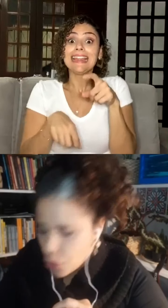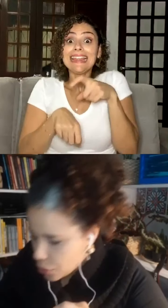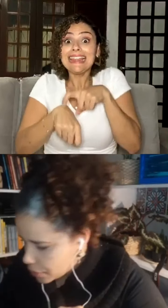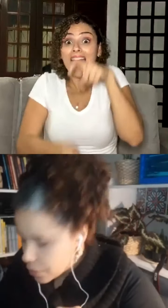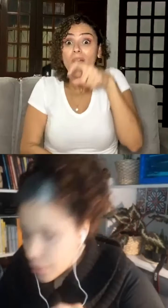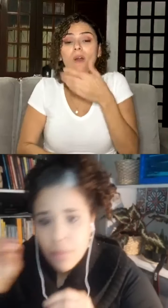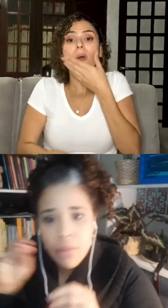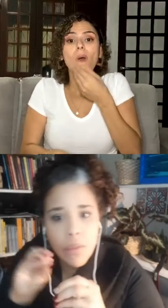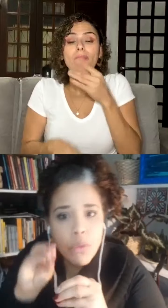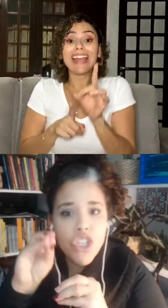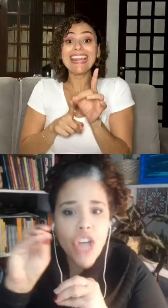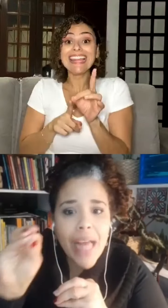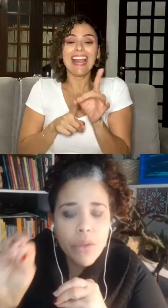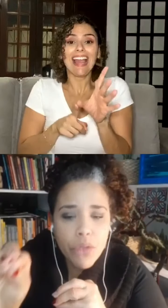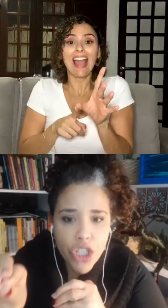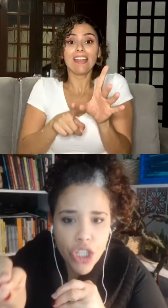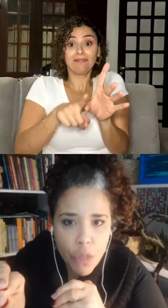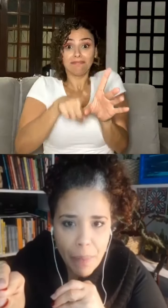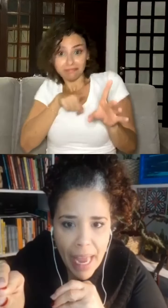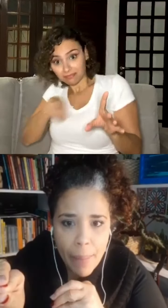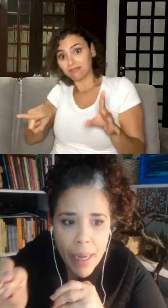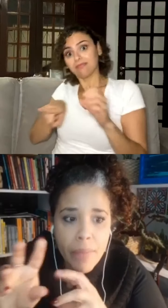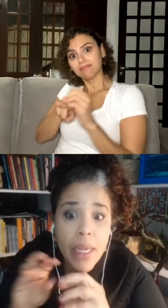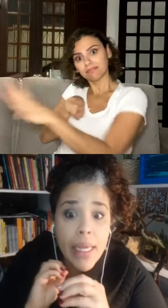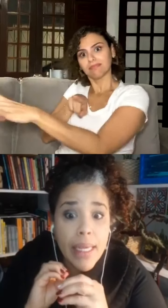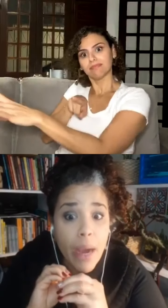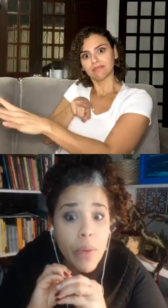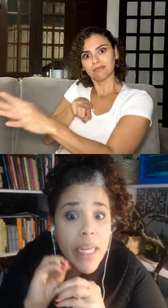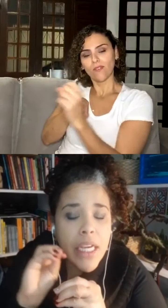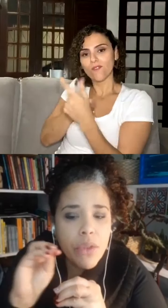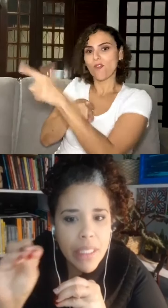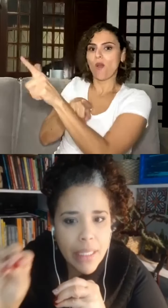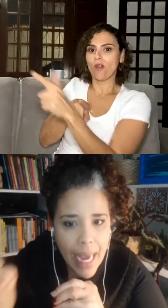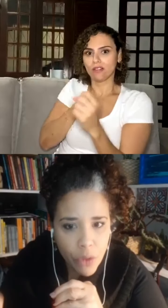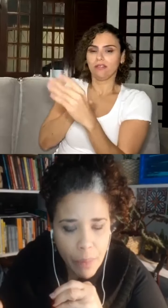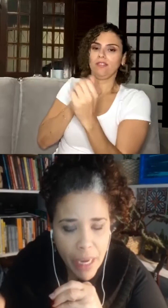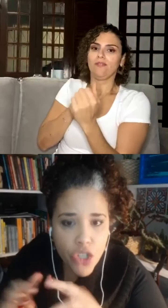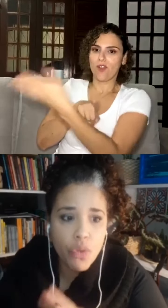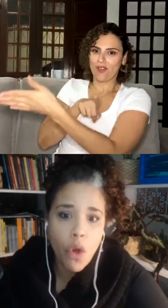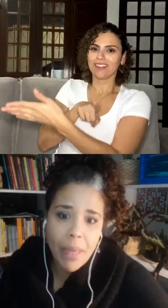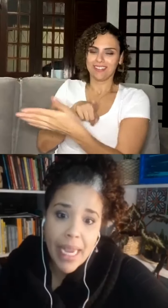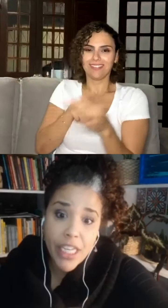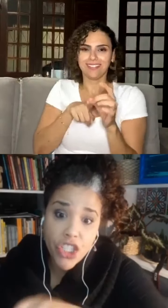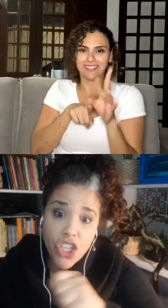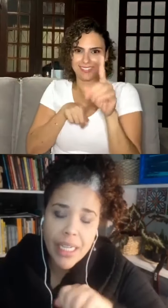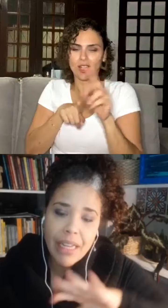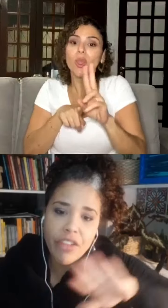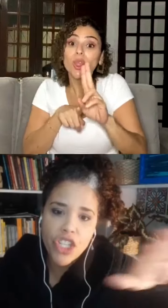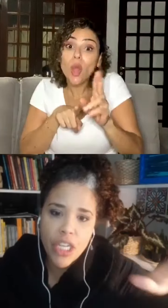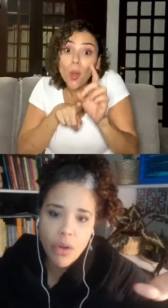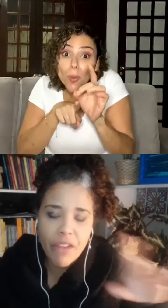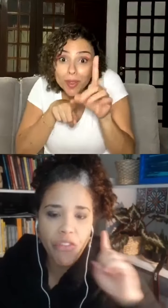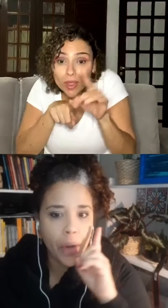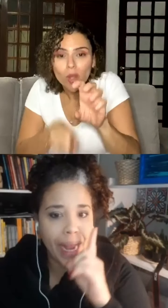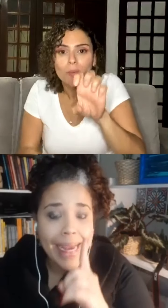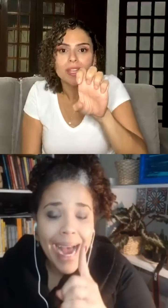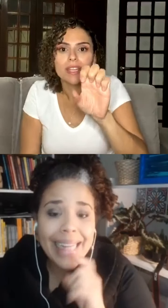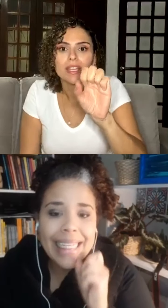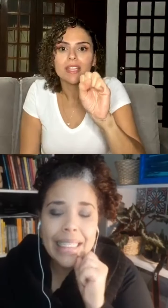eliminando o jato de esperma, que é o líquido que sai do pênis do homem, ele tira da vagina e goza